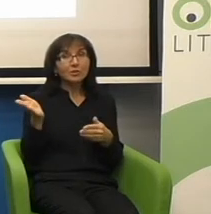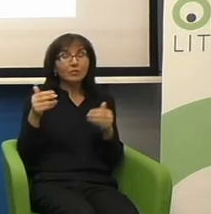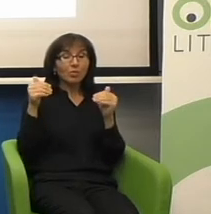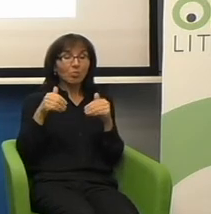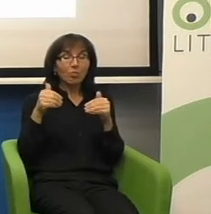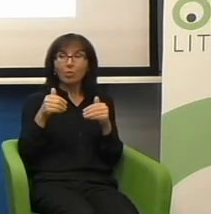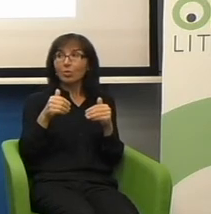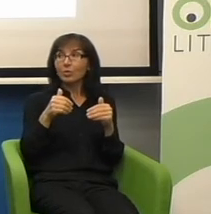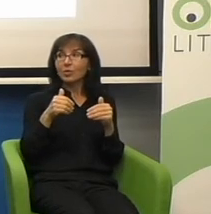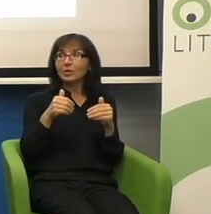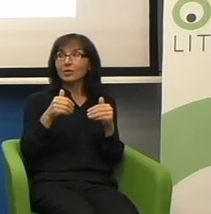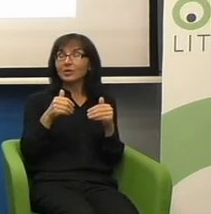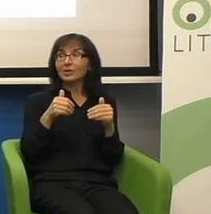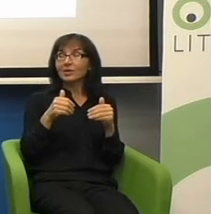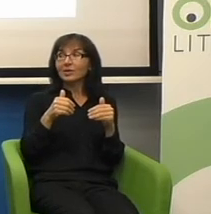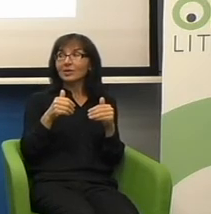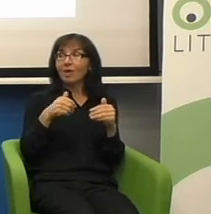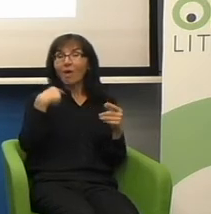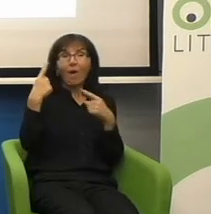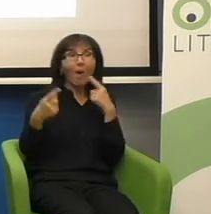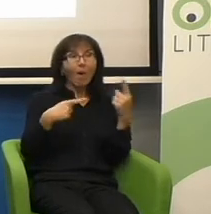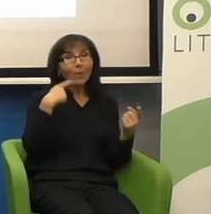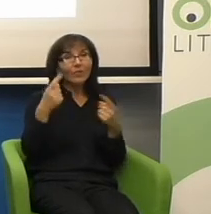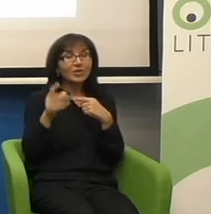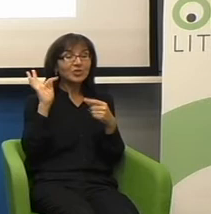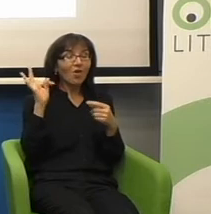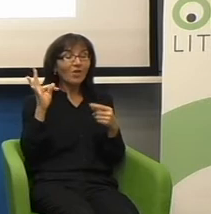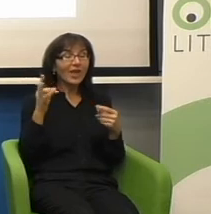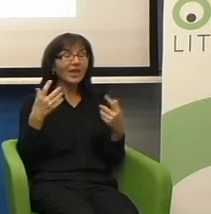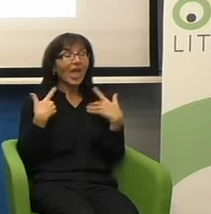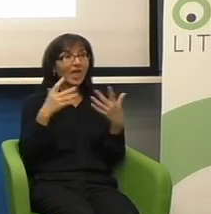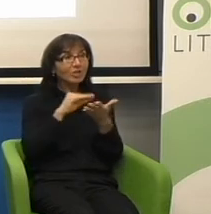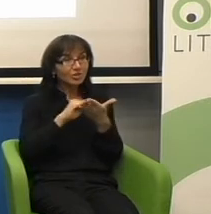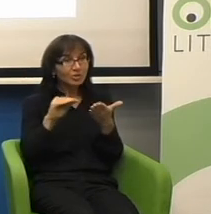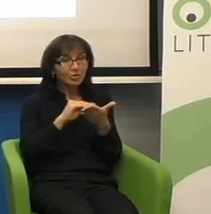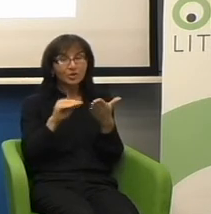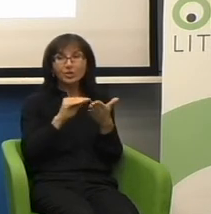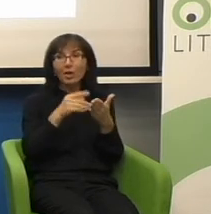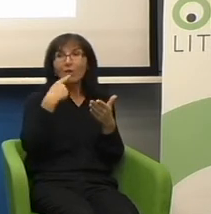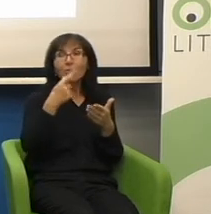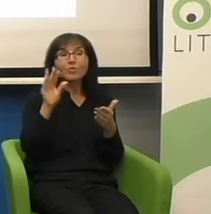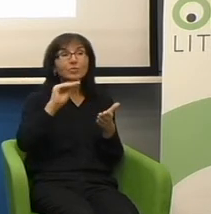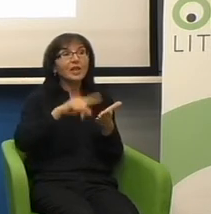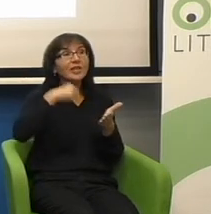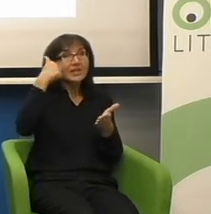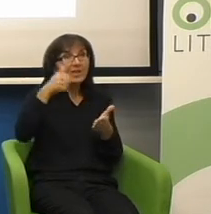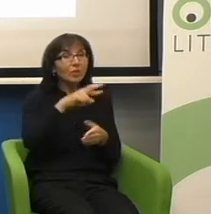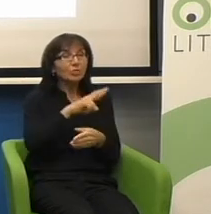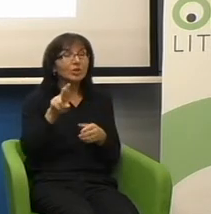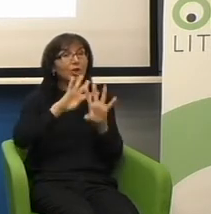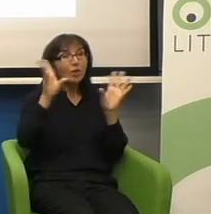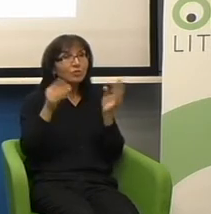przeprowadzić nas po tym życiorysie? Ja tylko powiem jedną rzecz, bo wszyscy mamy przed sobą obraz